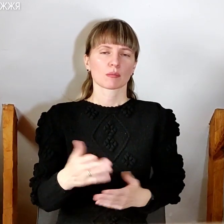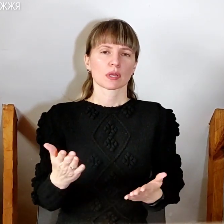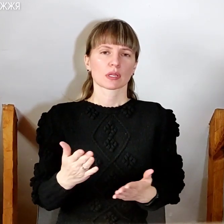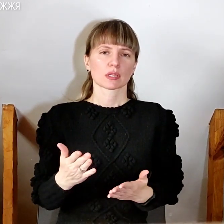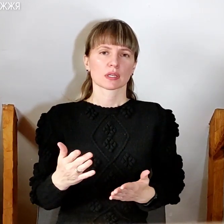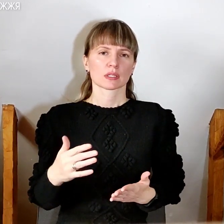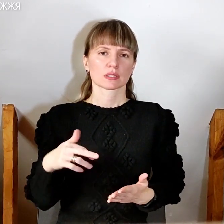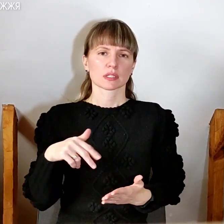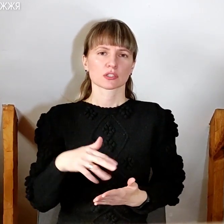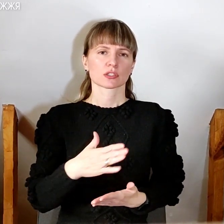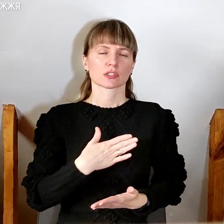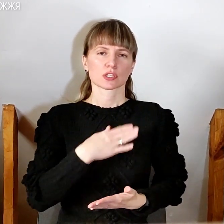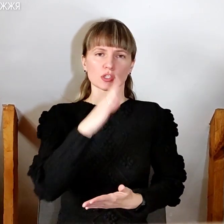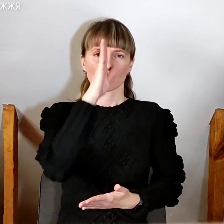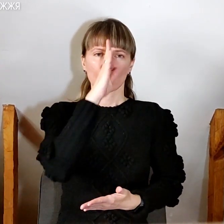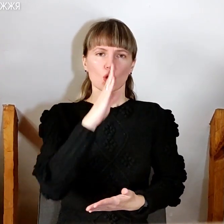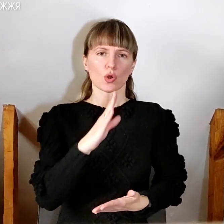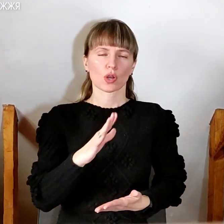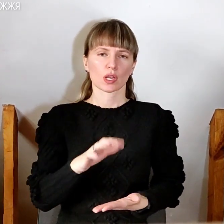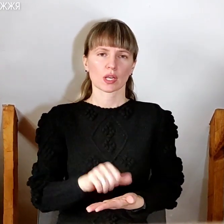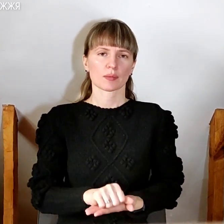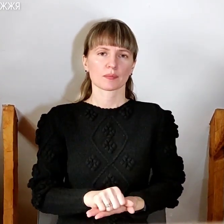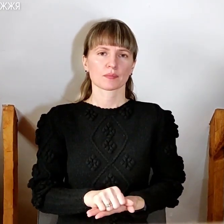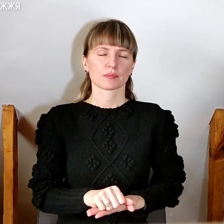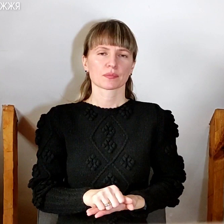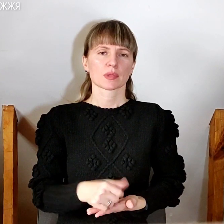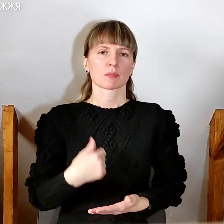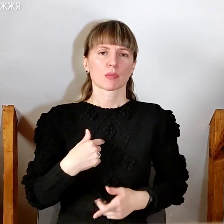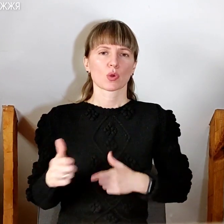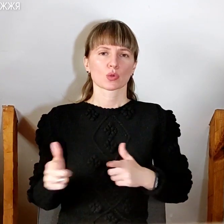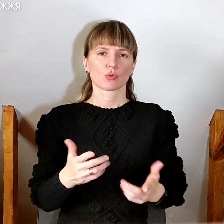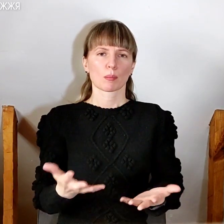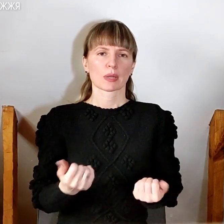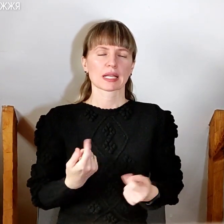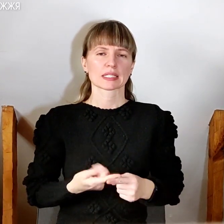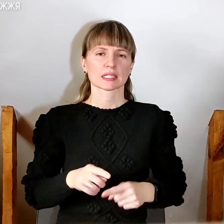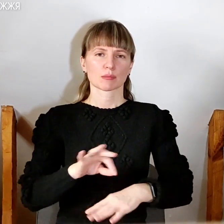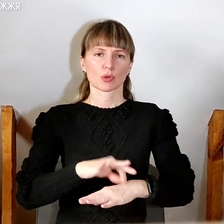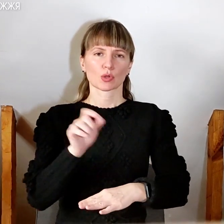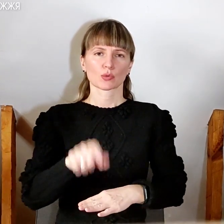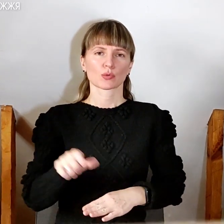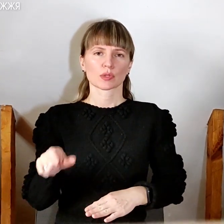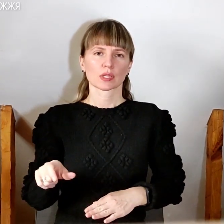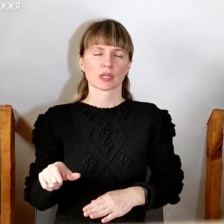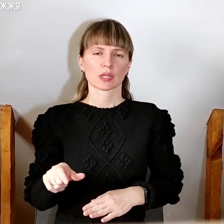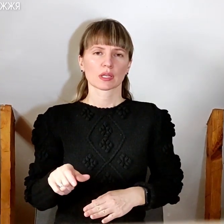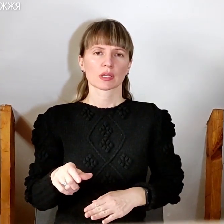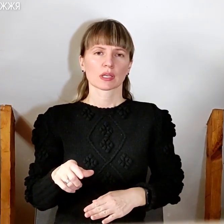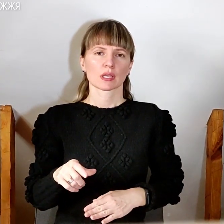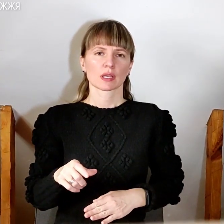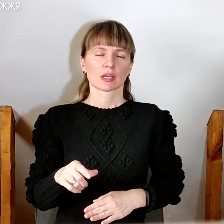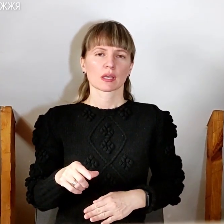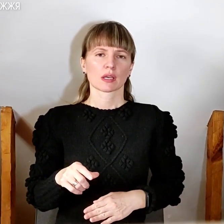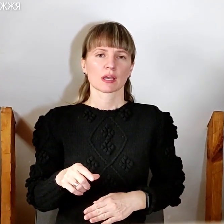наші вороги. Ми готові прийняти цих пацієнтів, ну, тобто нефроцентр готовий прийняти цих